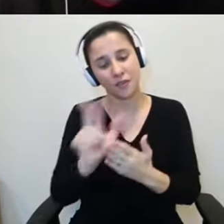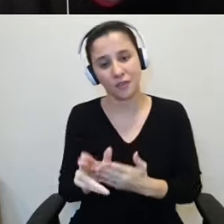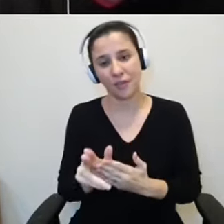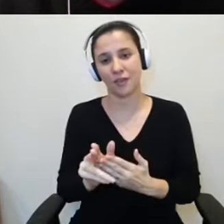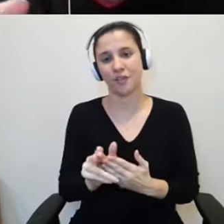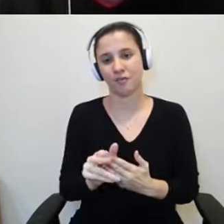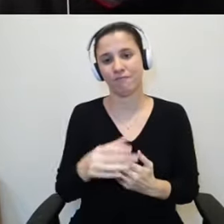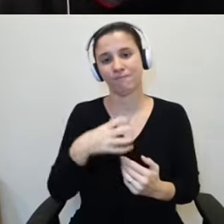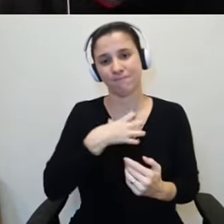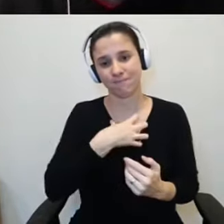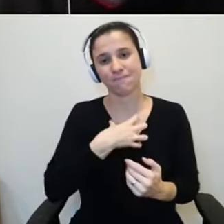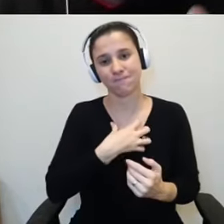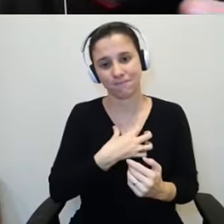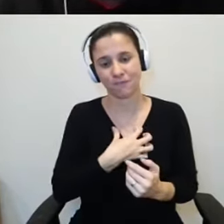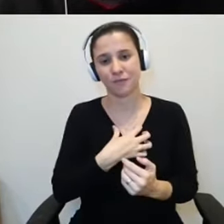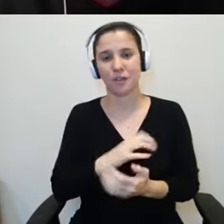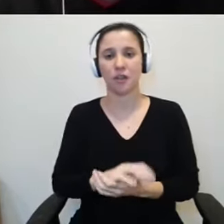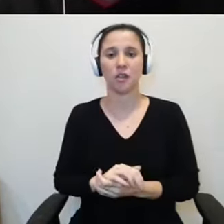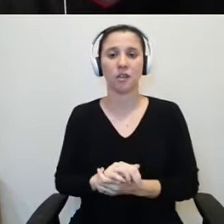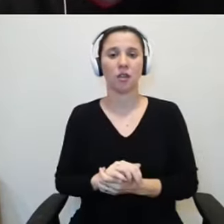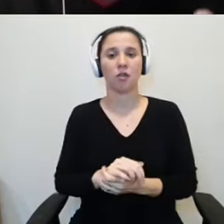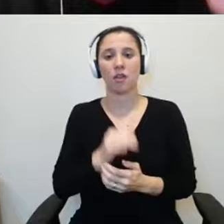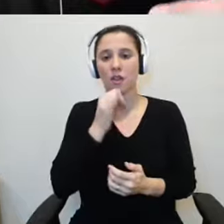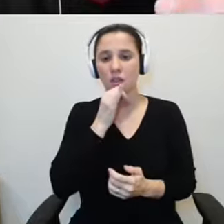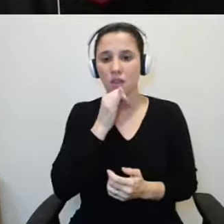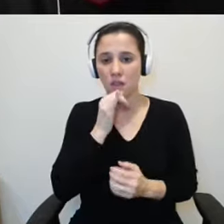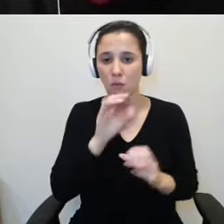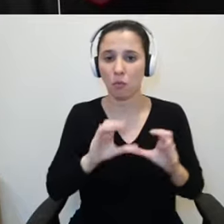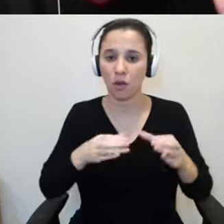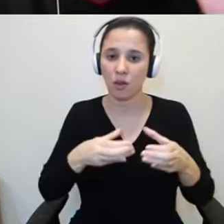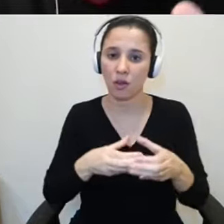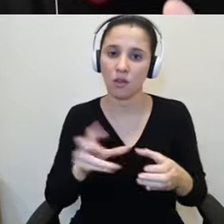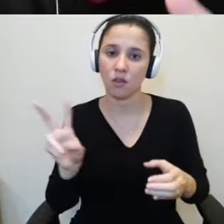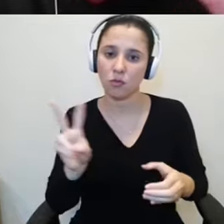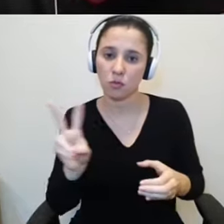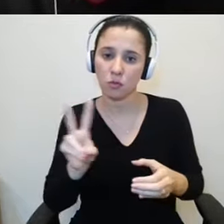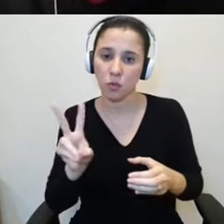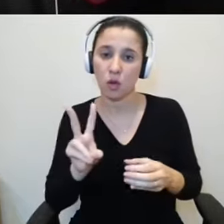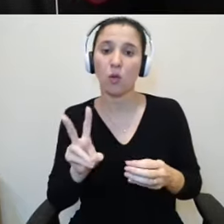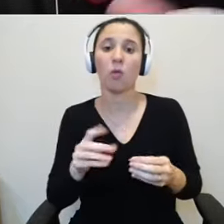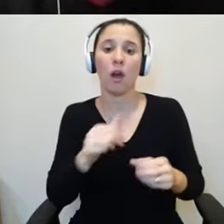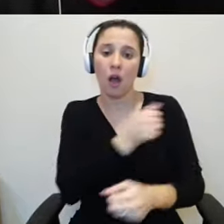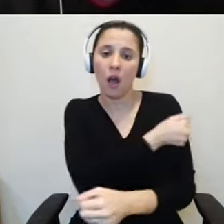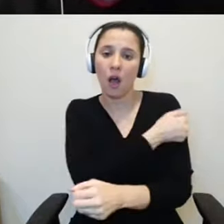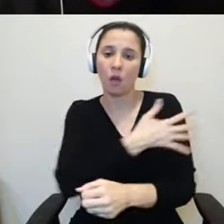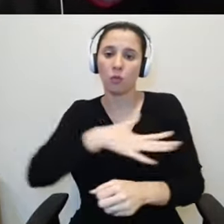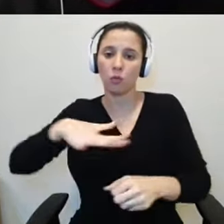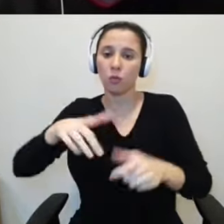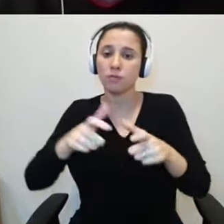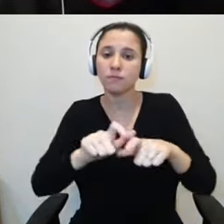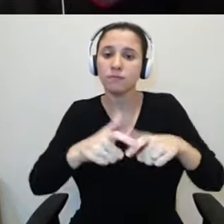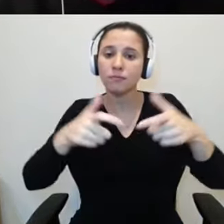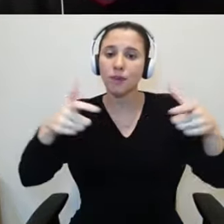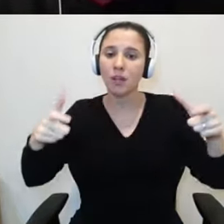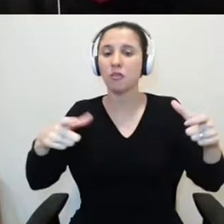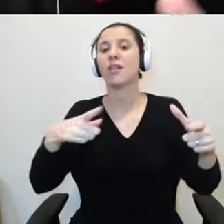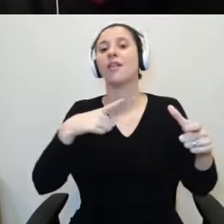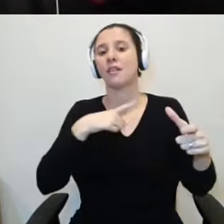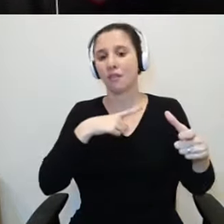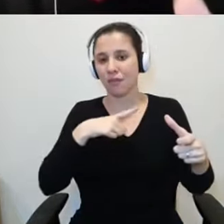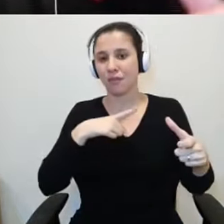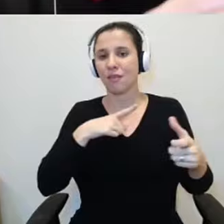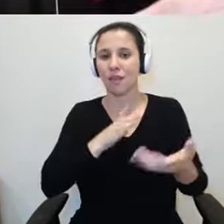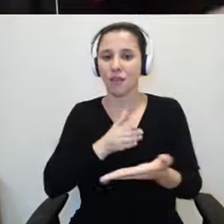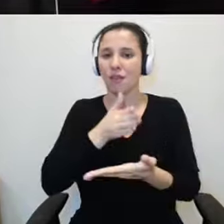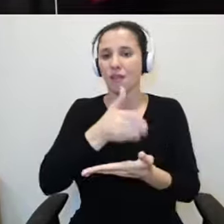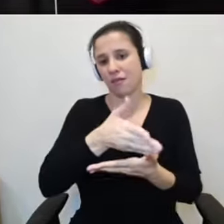seja, poucos que não têm acesso. Claro que aí a gente tem aquelas condições, alunos que têm somente pacotes de dados. A gente